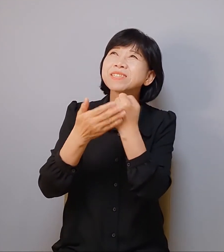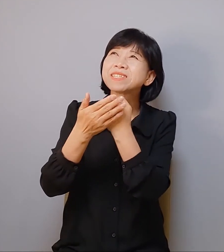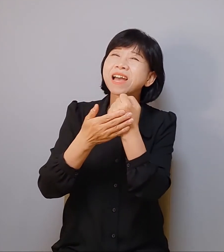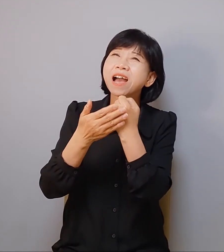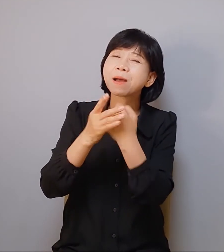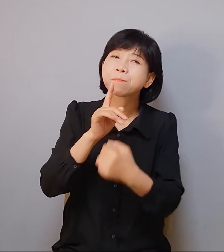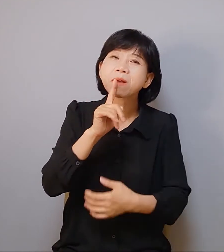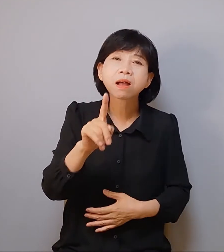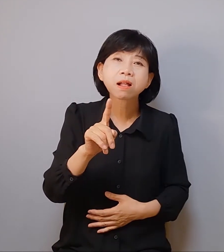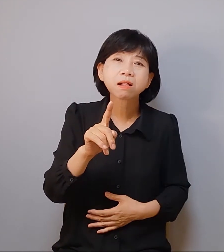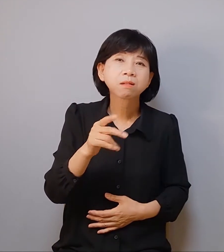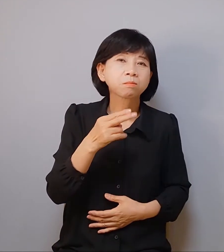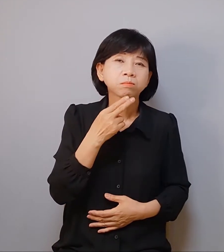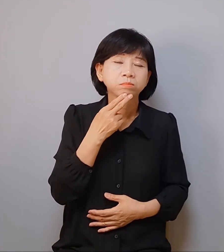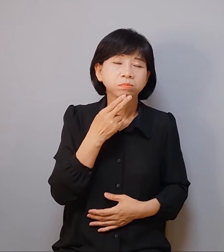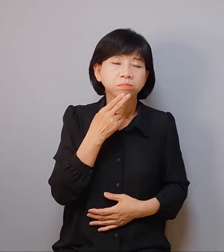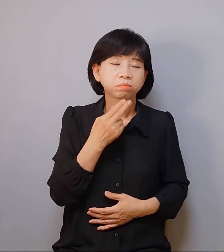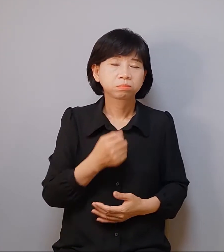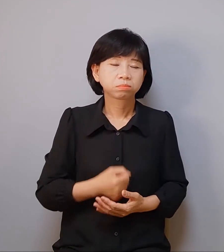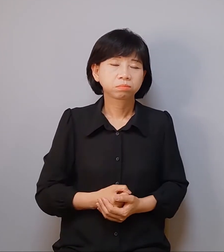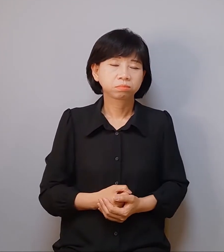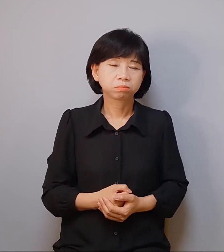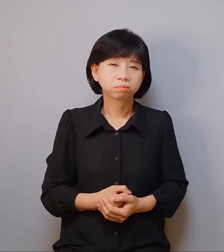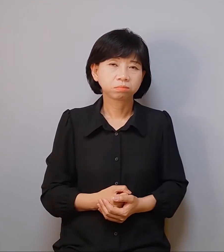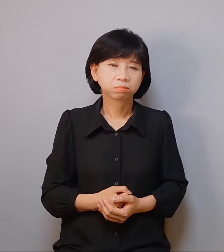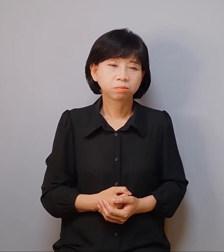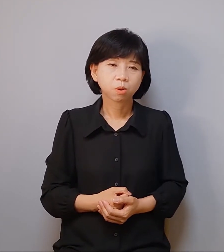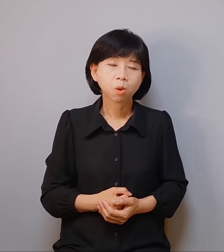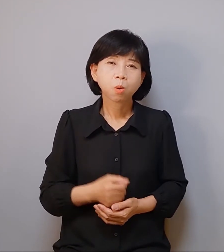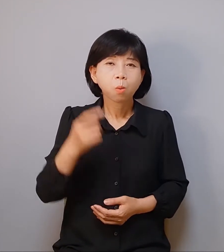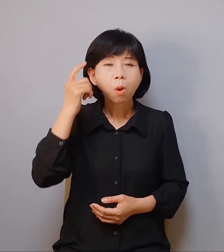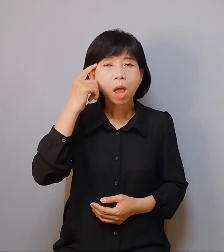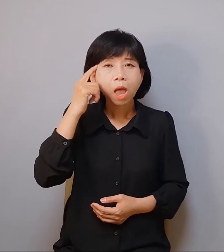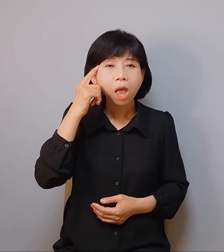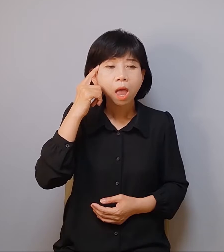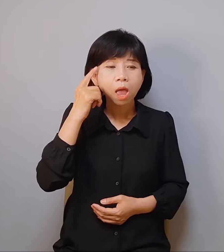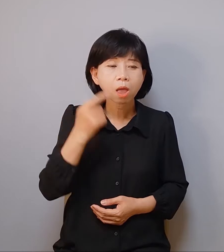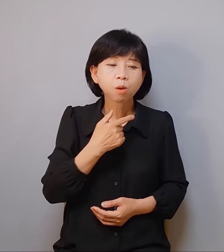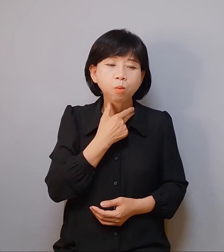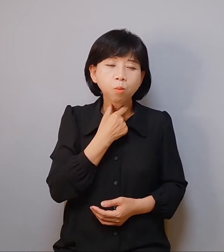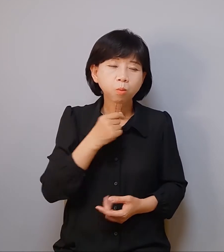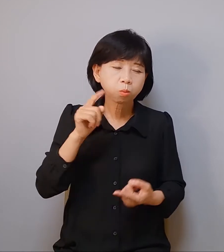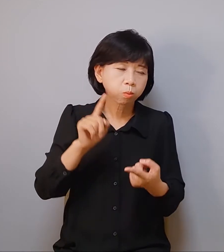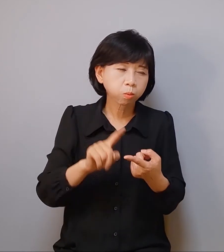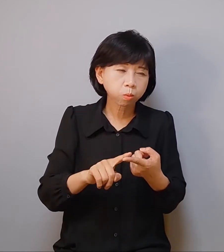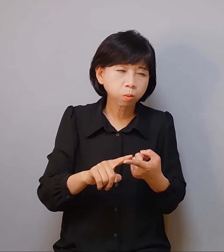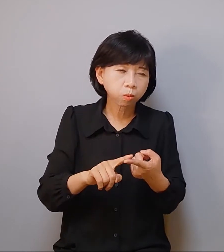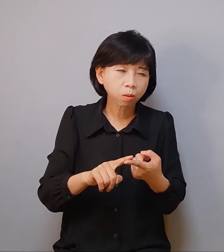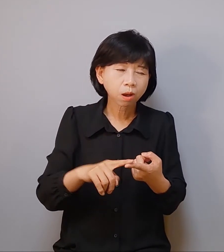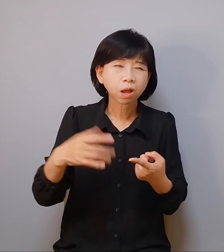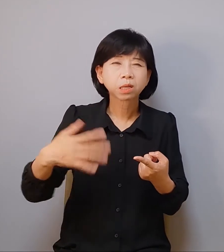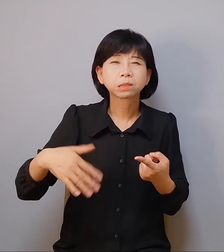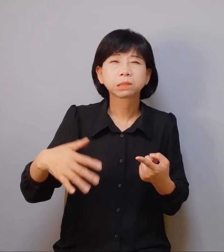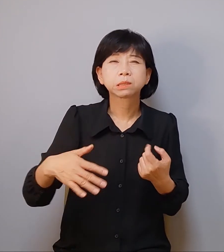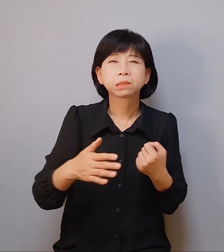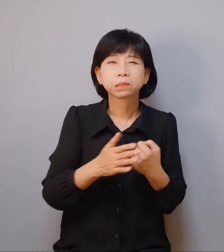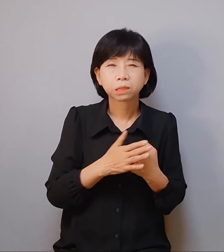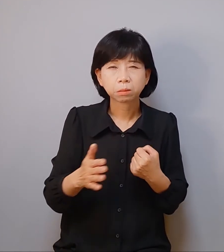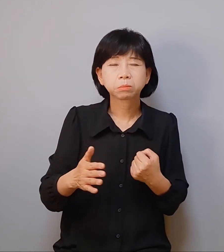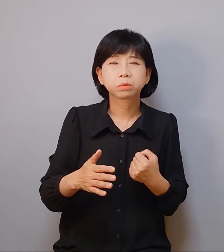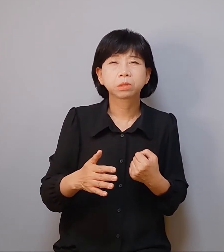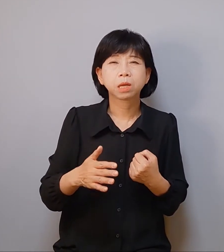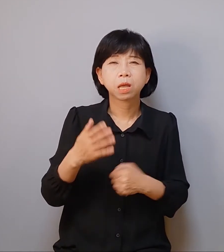안 되었기 때문에 아직은 어린아이 같은 거죠. 물론 하나님의 뜻을 찾을 수도